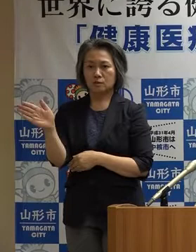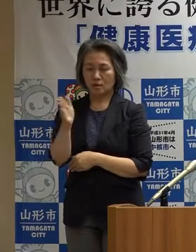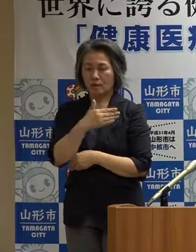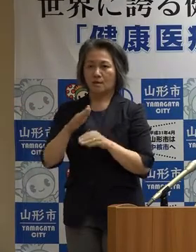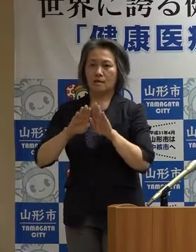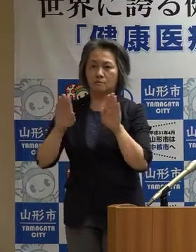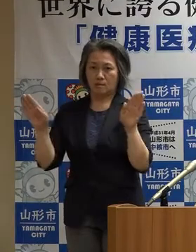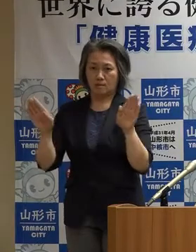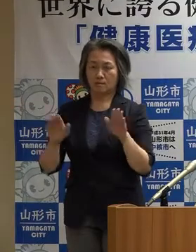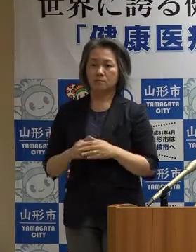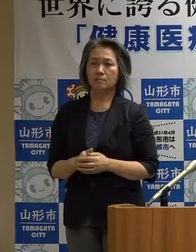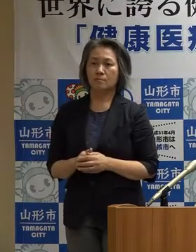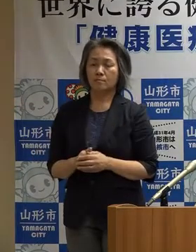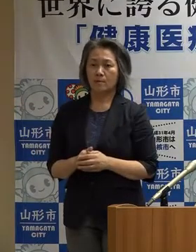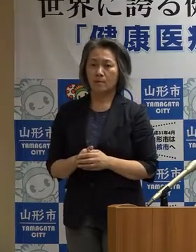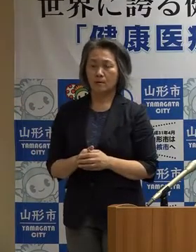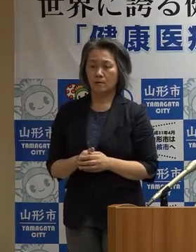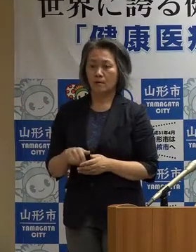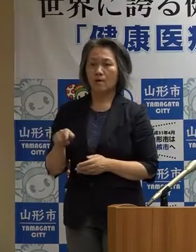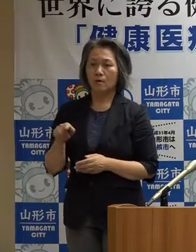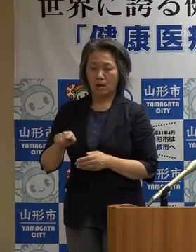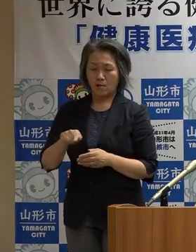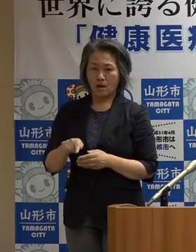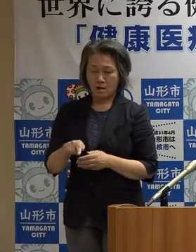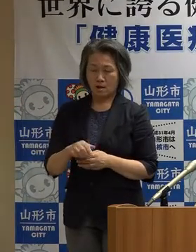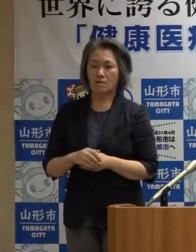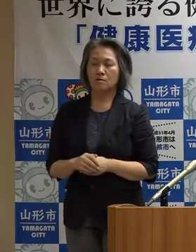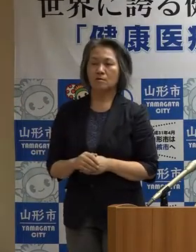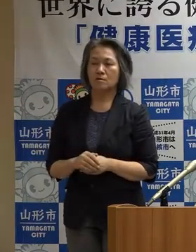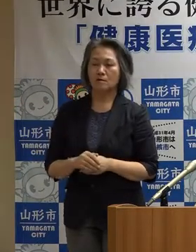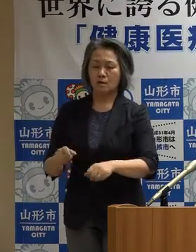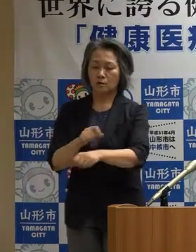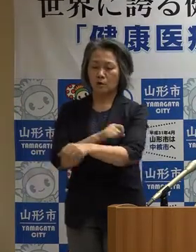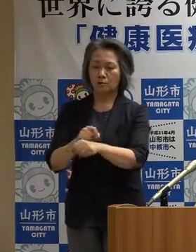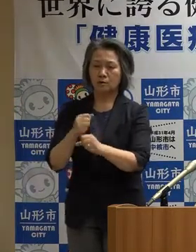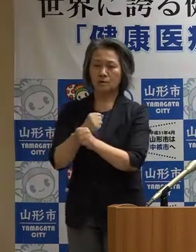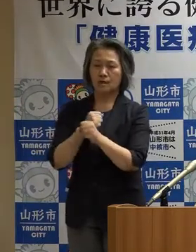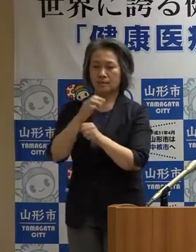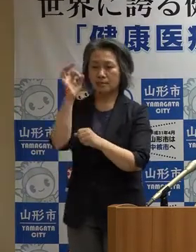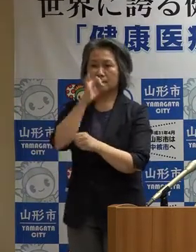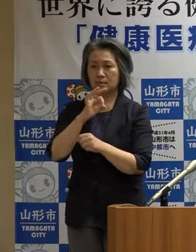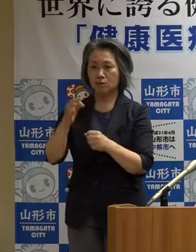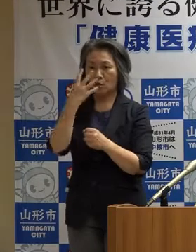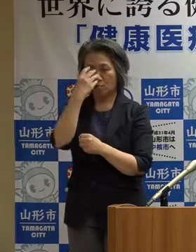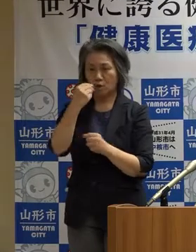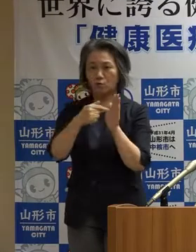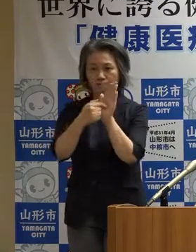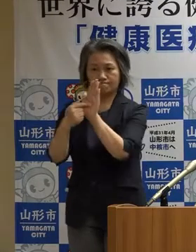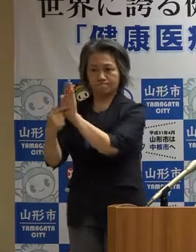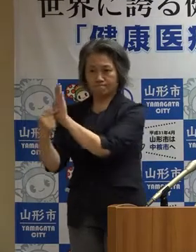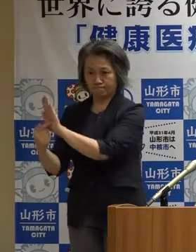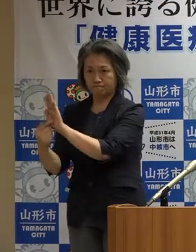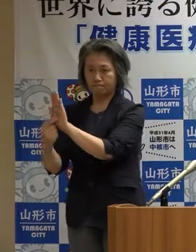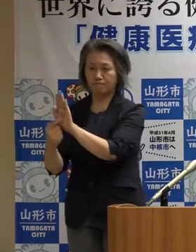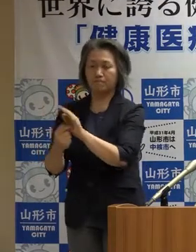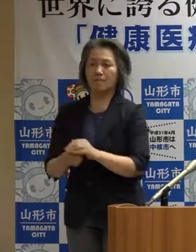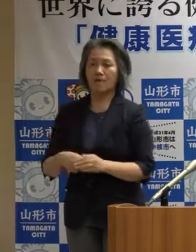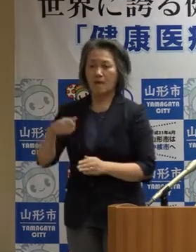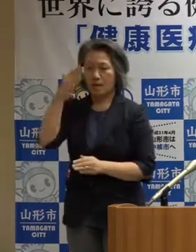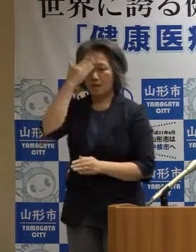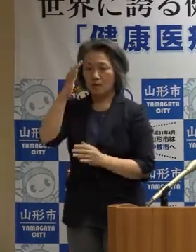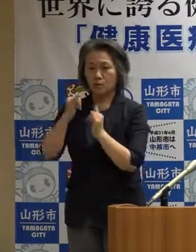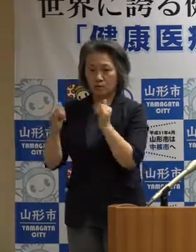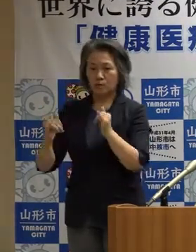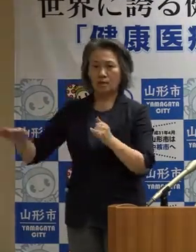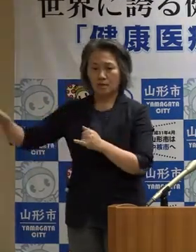します。このふるさと納税特設サイトは特産品の魅力を全国に発信する場として活用し、寄付者に対